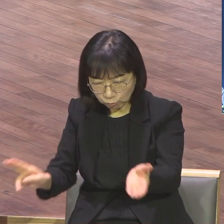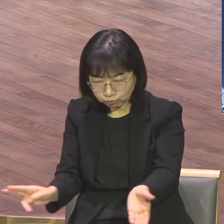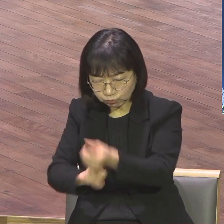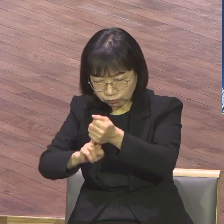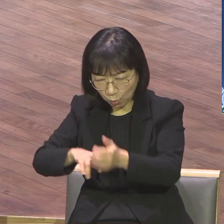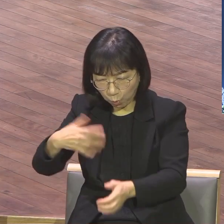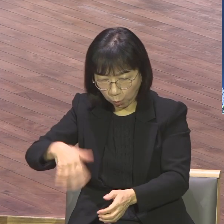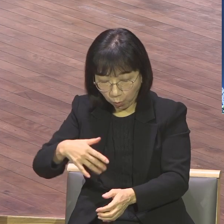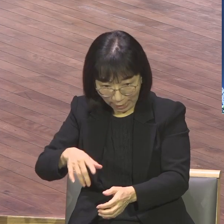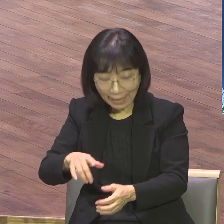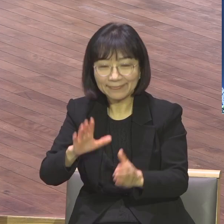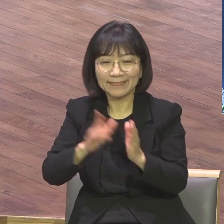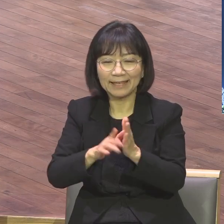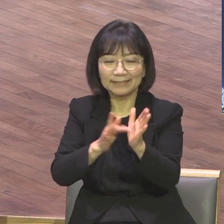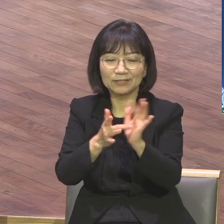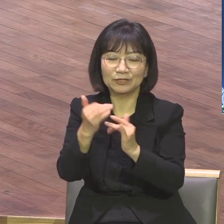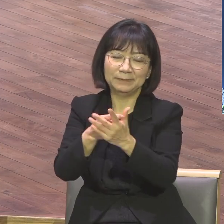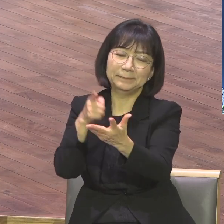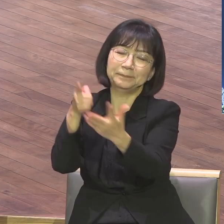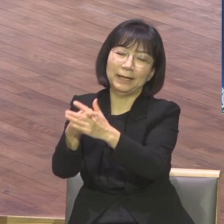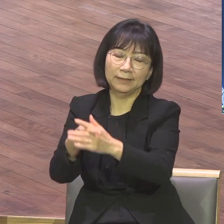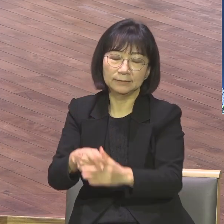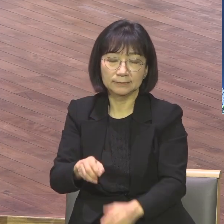예수께서 말씀하십니다.